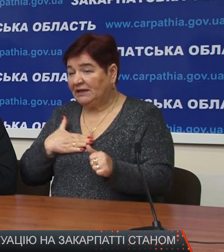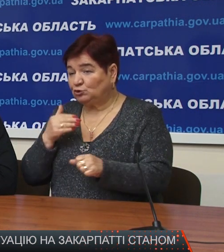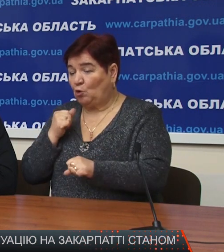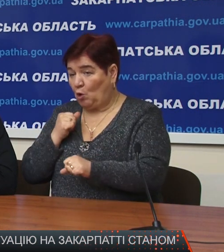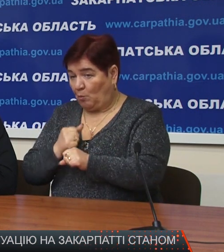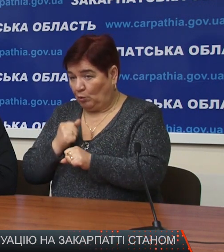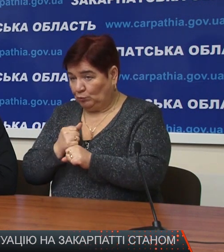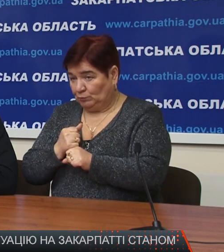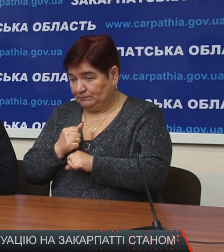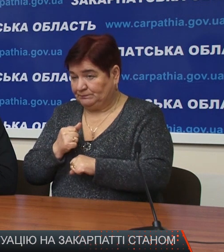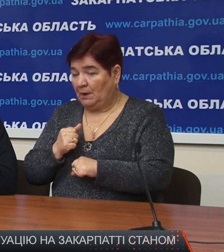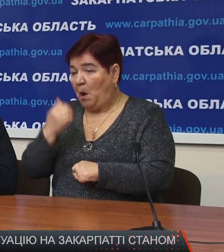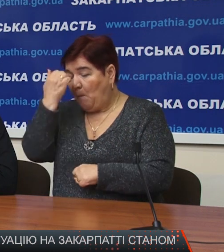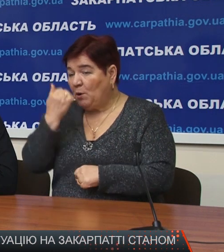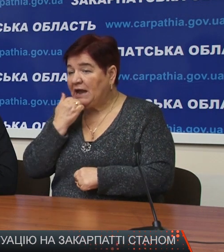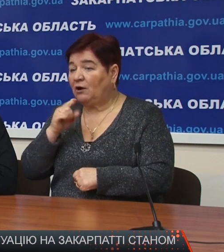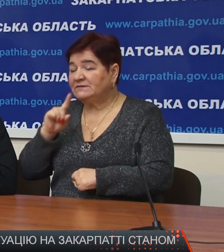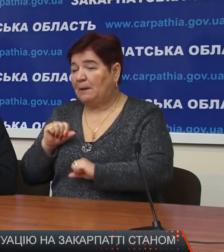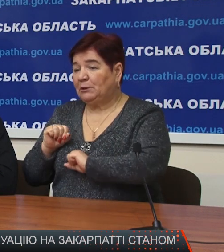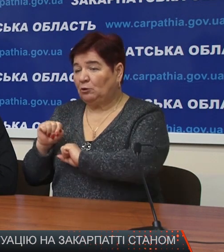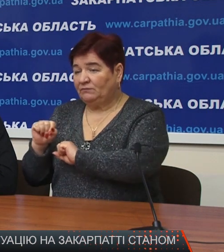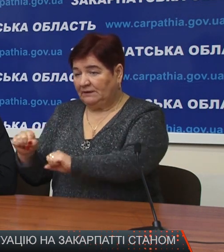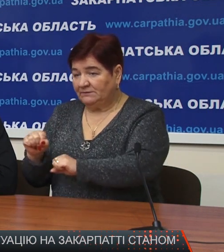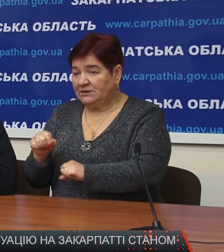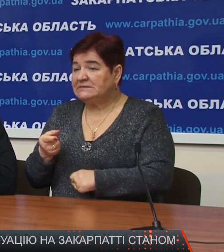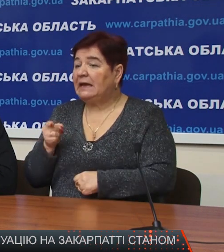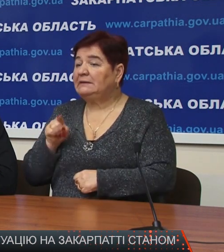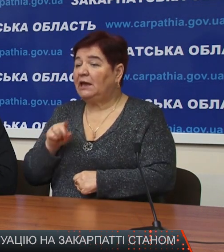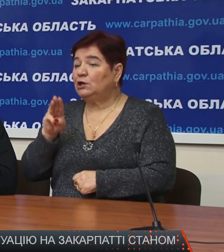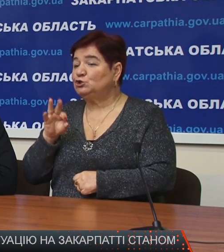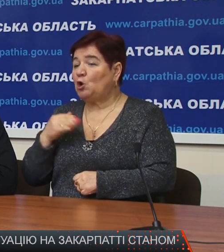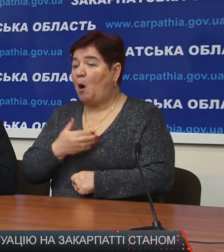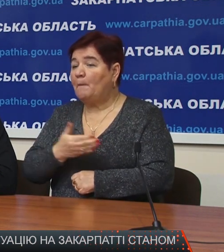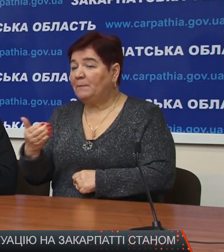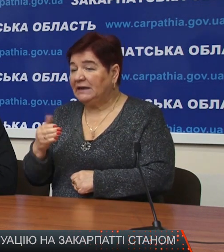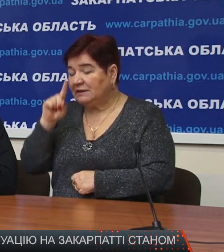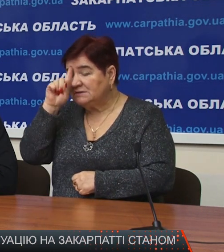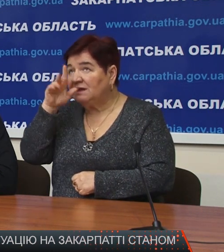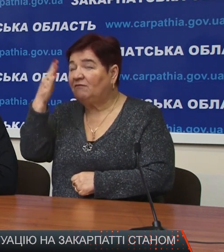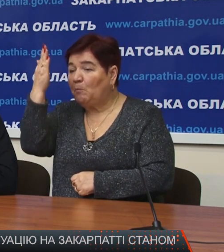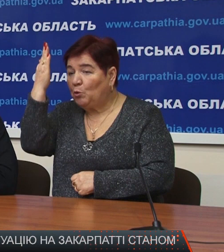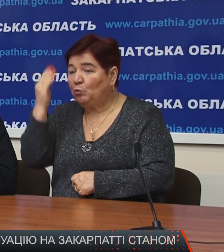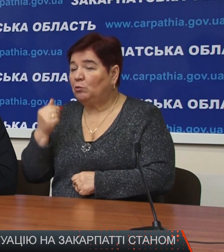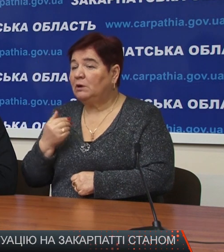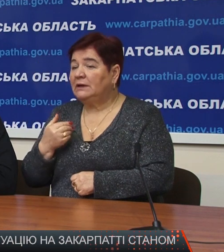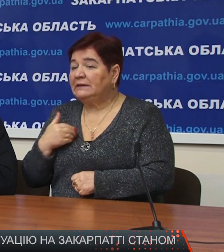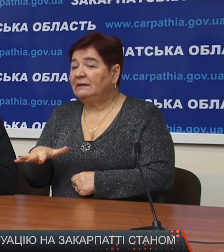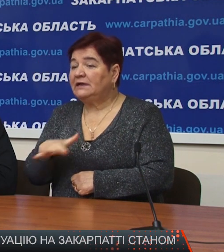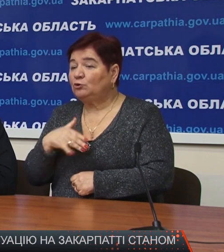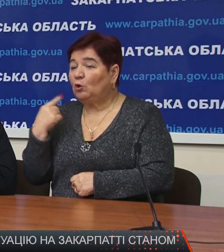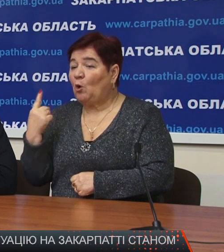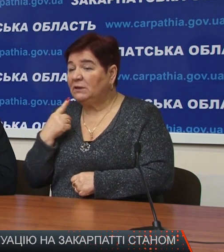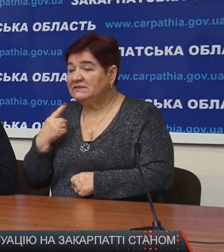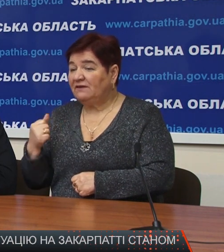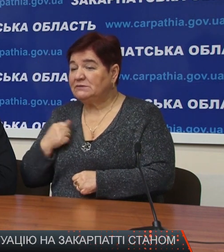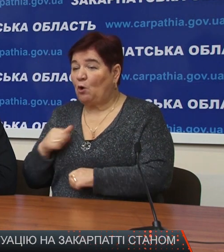і подякував за патріотичну налаштованість, за те, що ми, слава Богу, у нас немає на території області